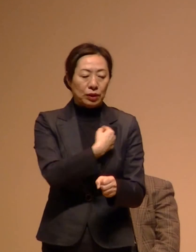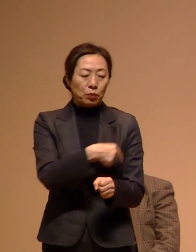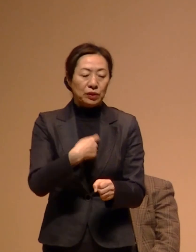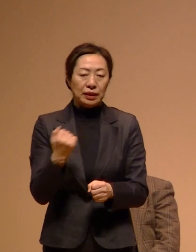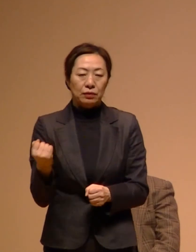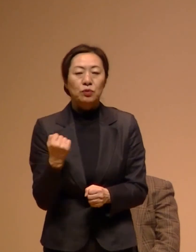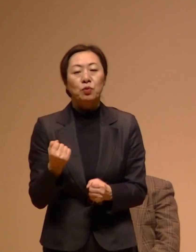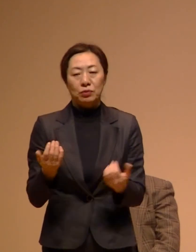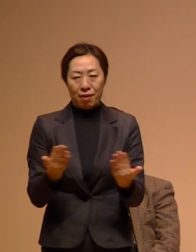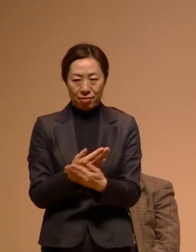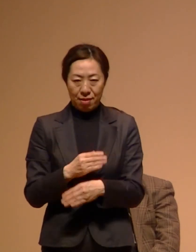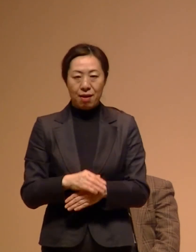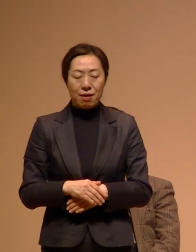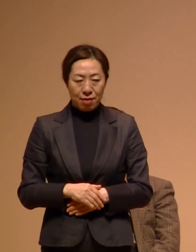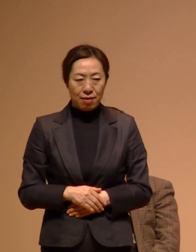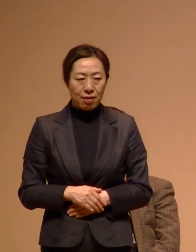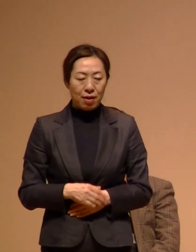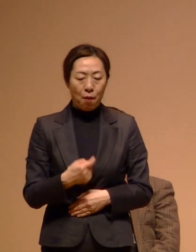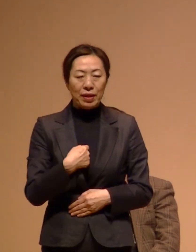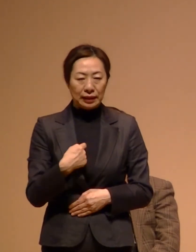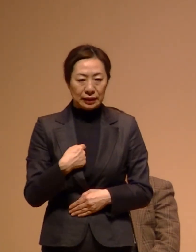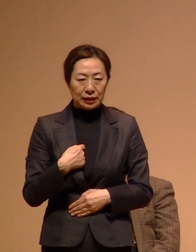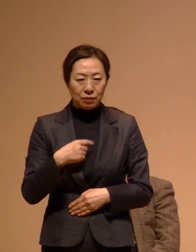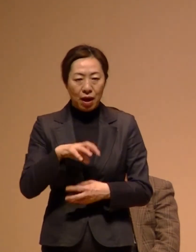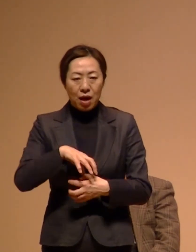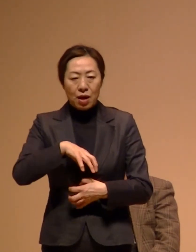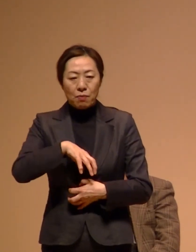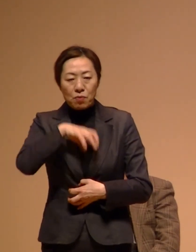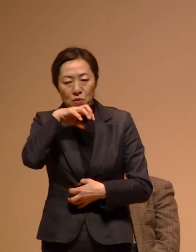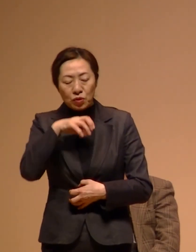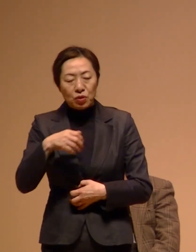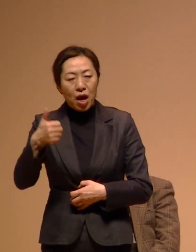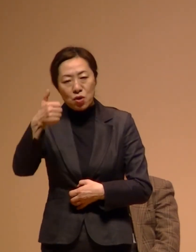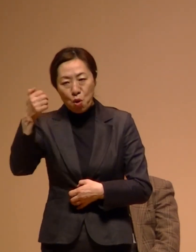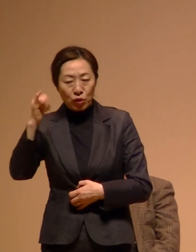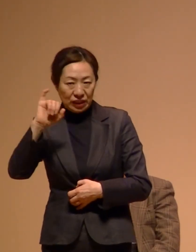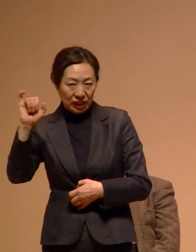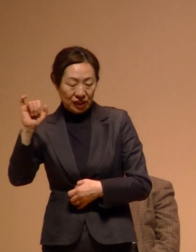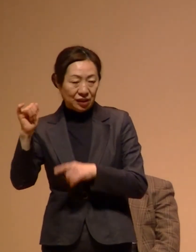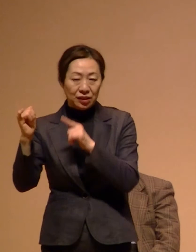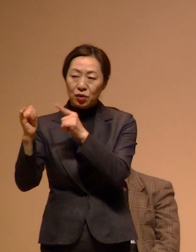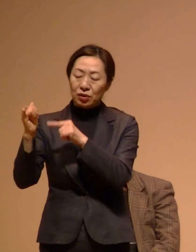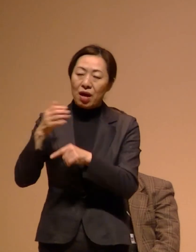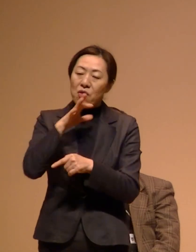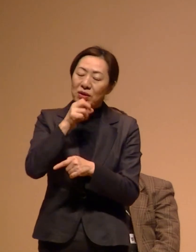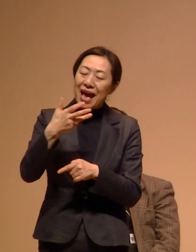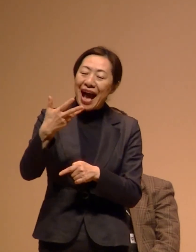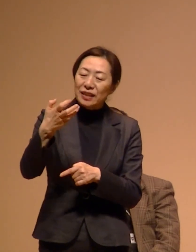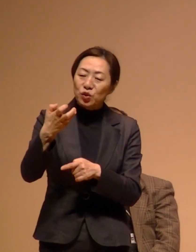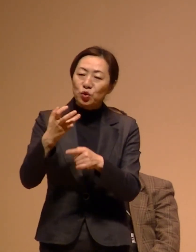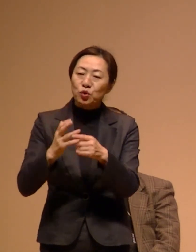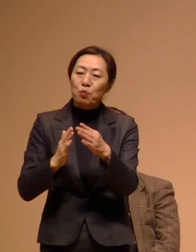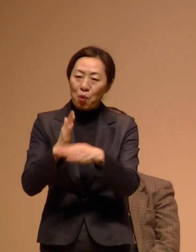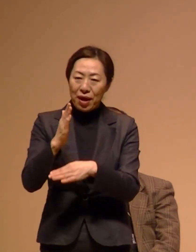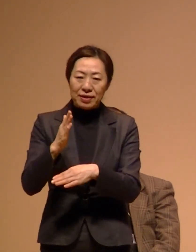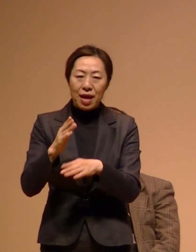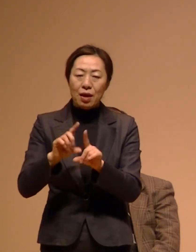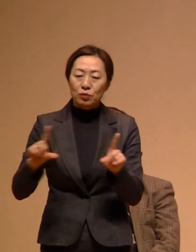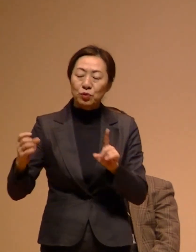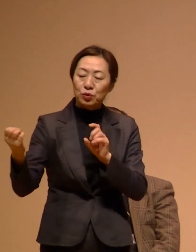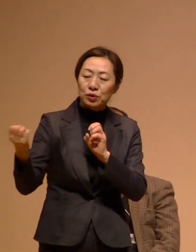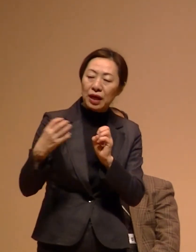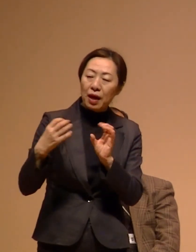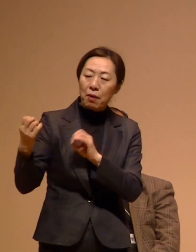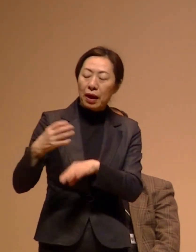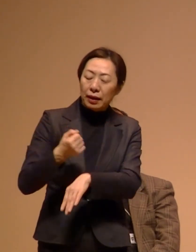です。私には年老いた両親がいます。二人とも80を超えて、普通に会話するのがちょっとしんどくな